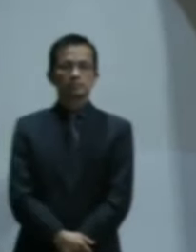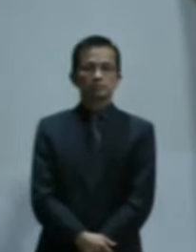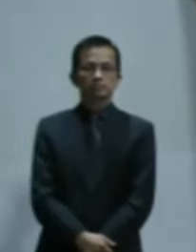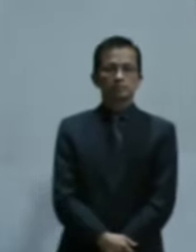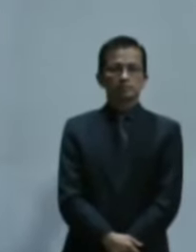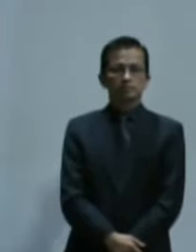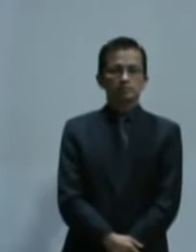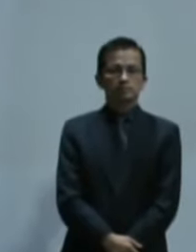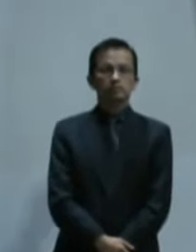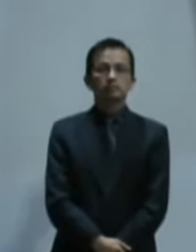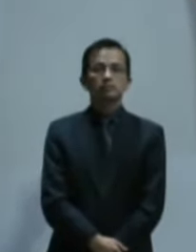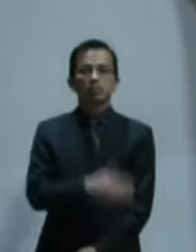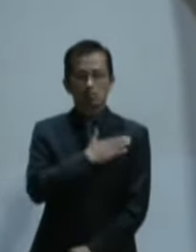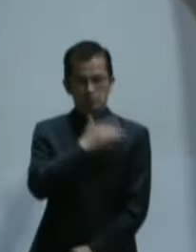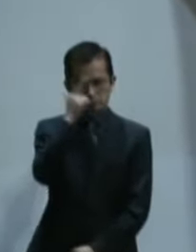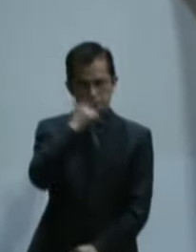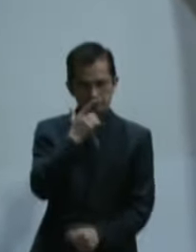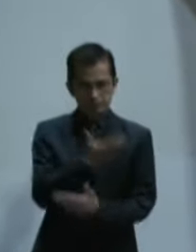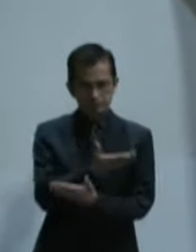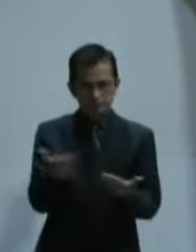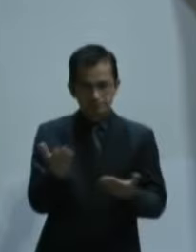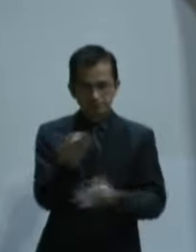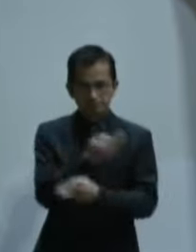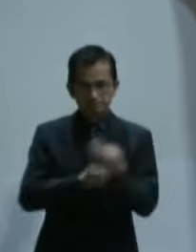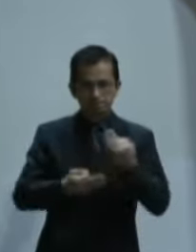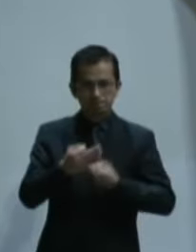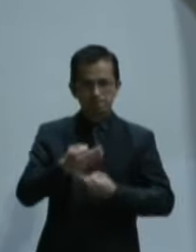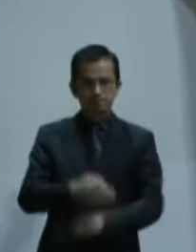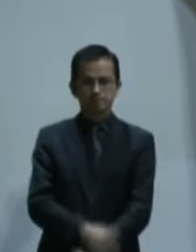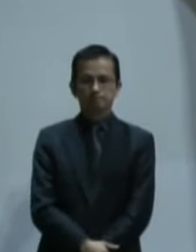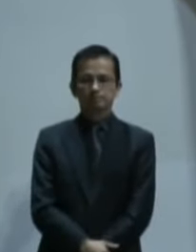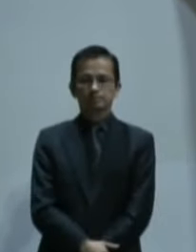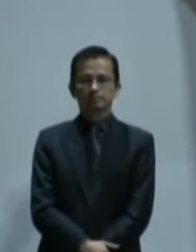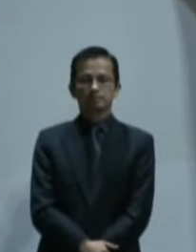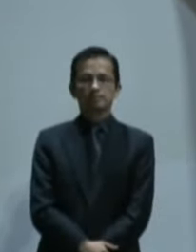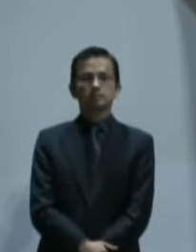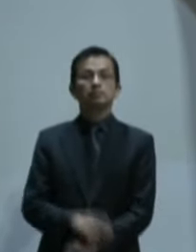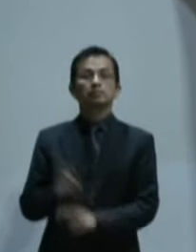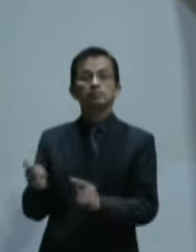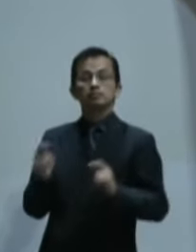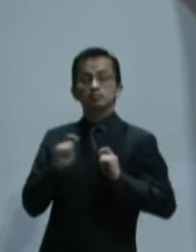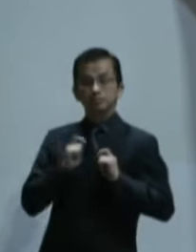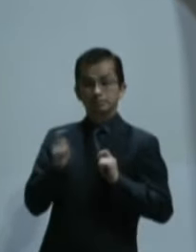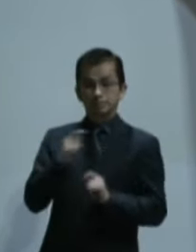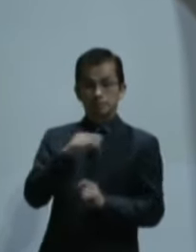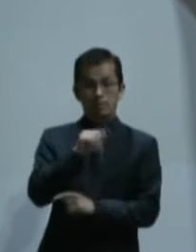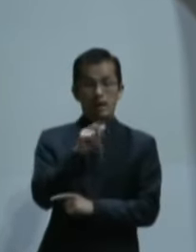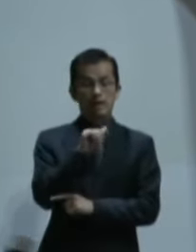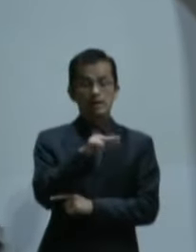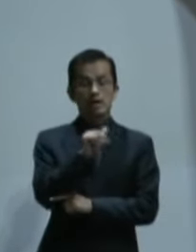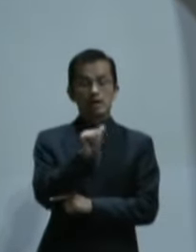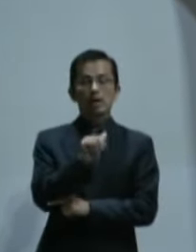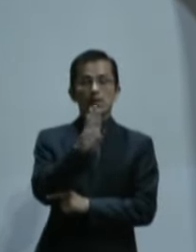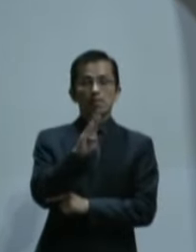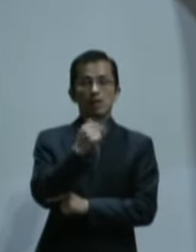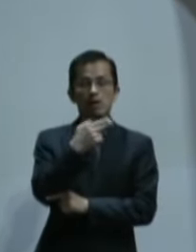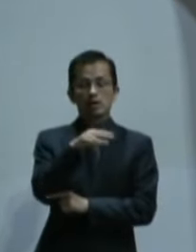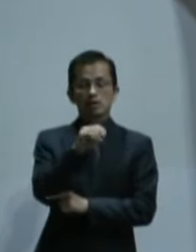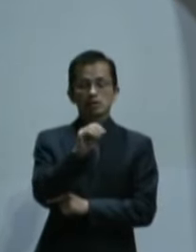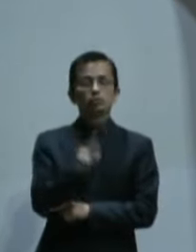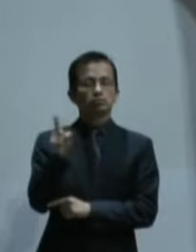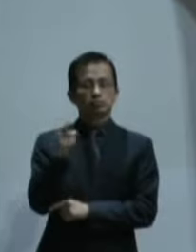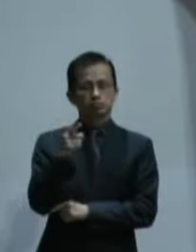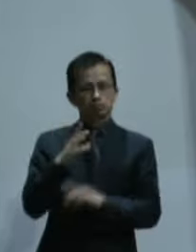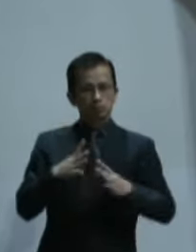Martí buenas noches a todos en nombre de Mariana baños fundadora y presidente de fundación